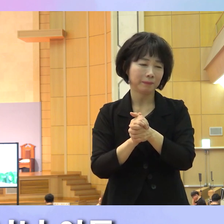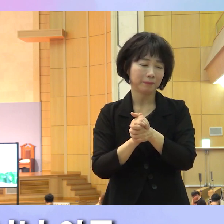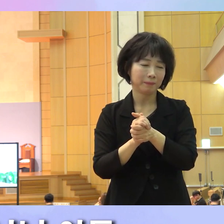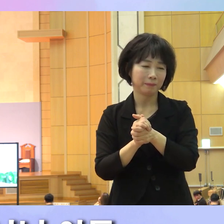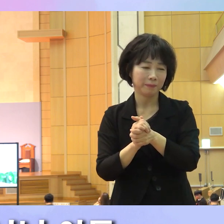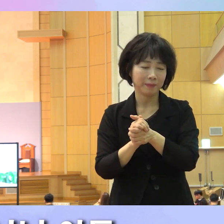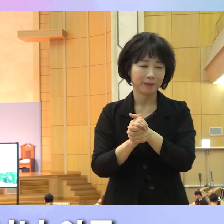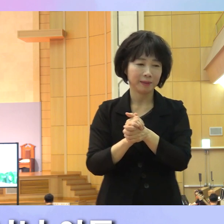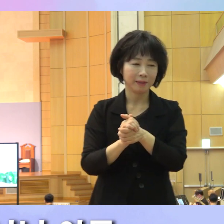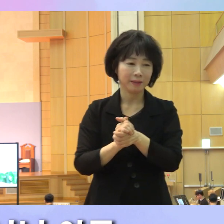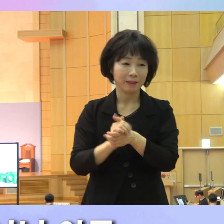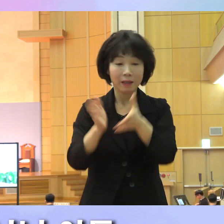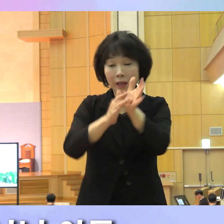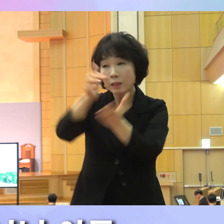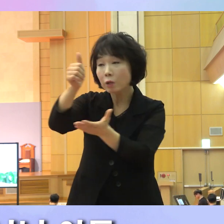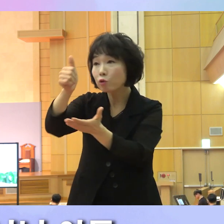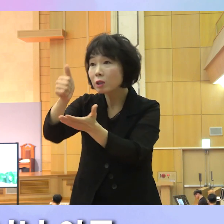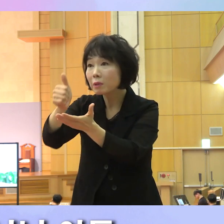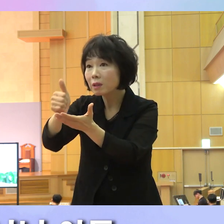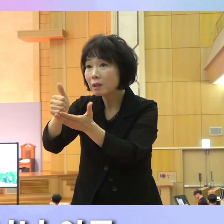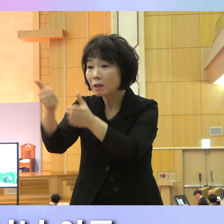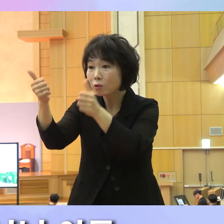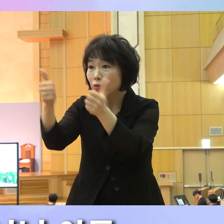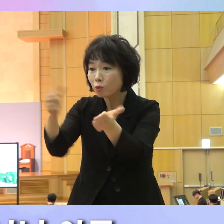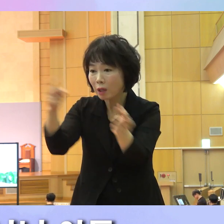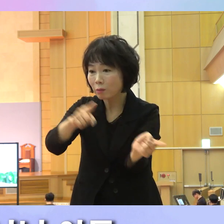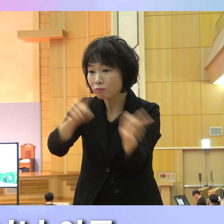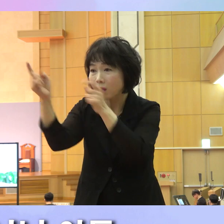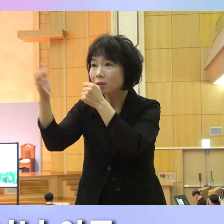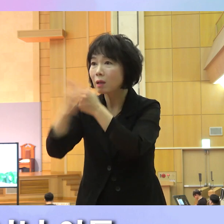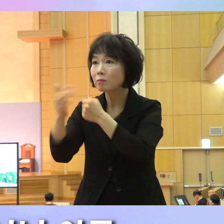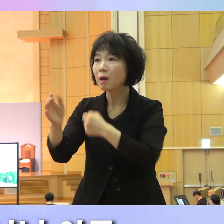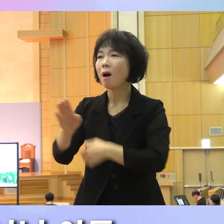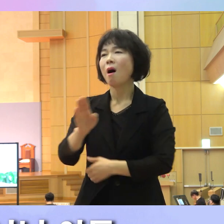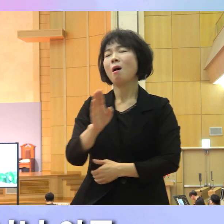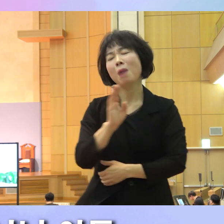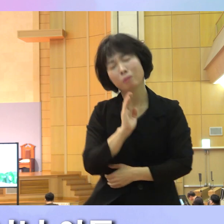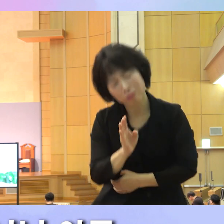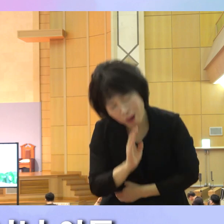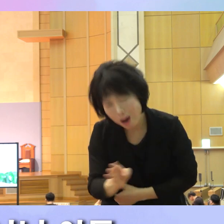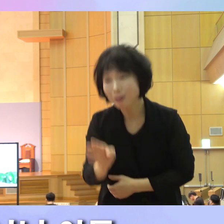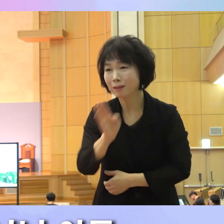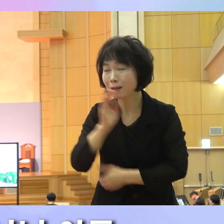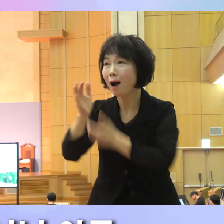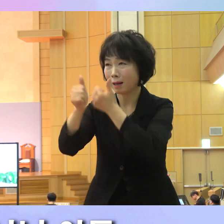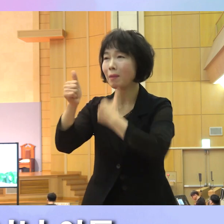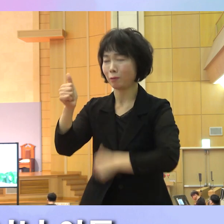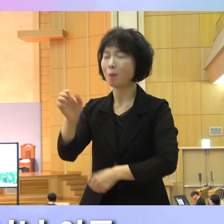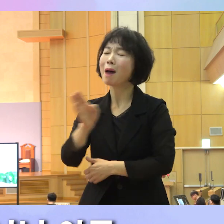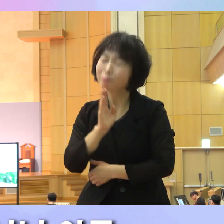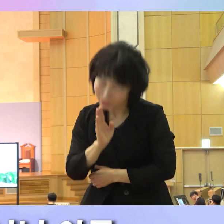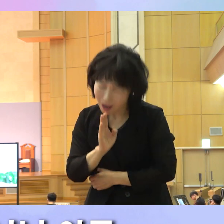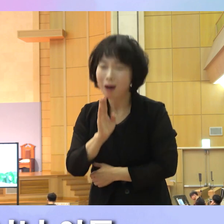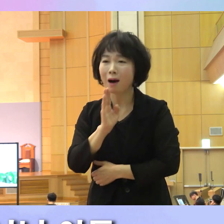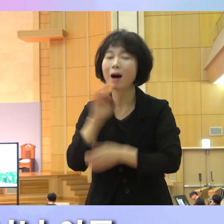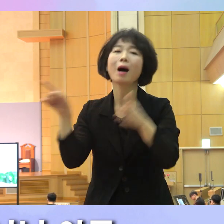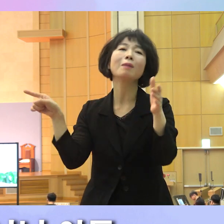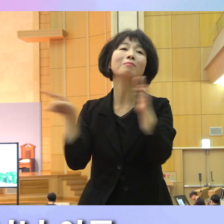그제서야 예수님이 하나님의 살아계신 아들이라는 걸 믿었습니다. 오늘